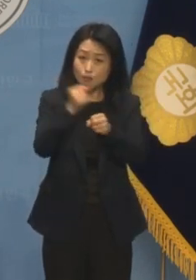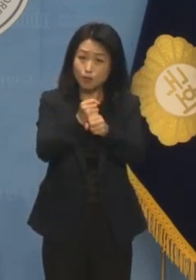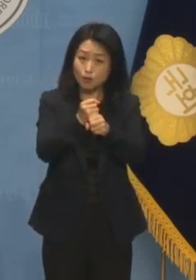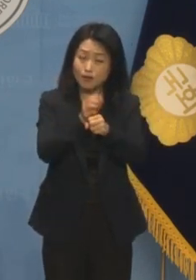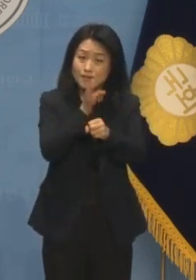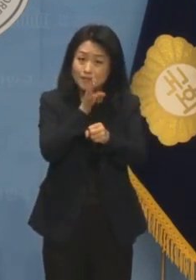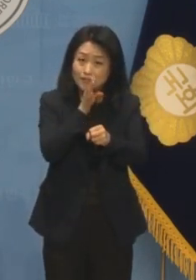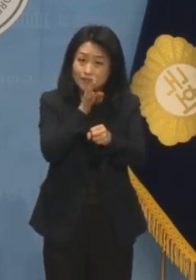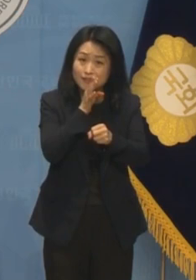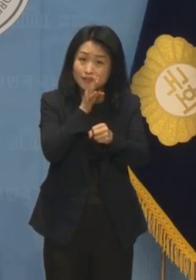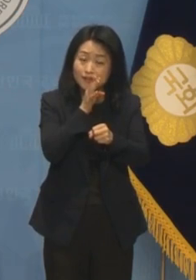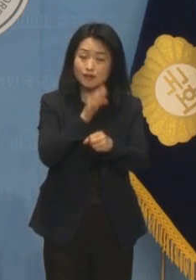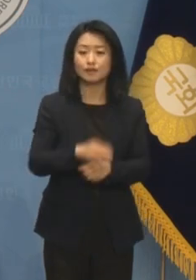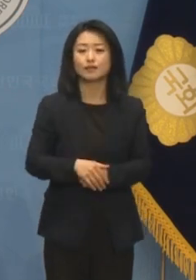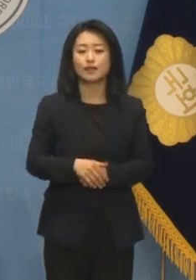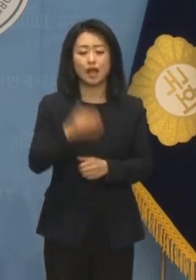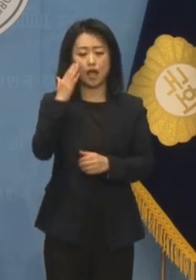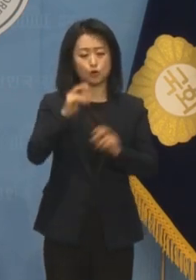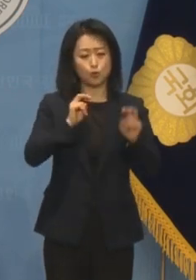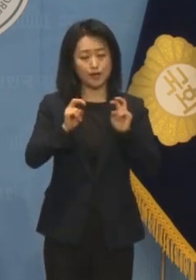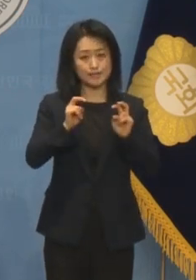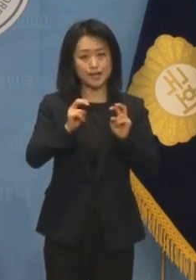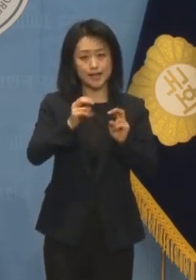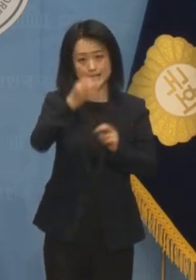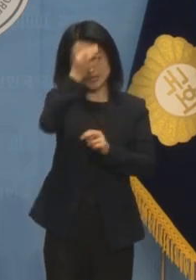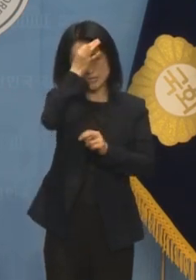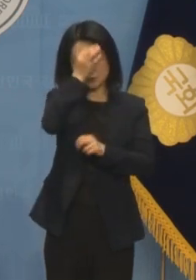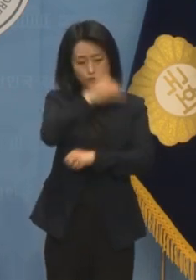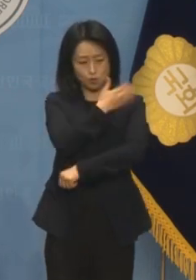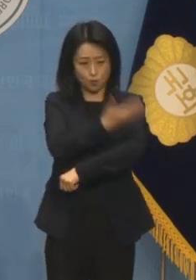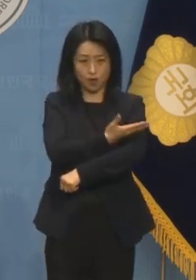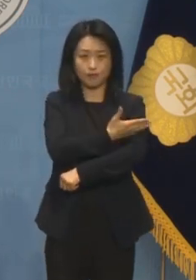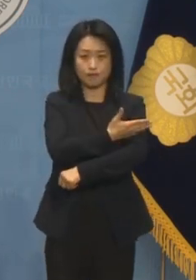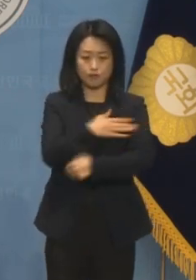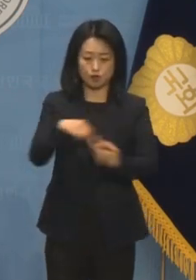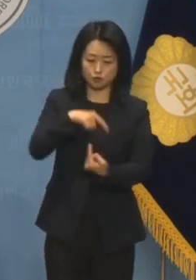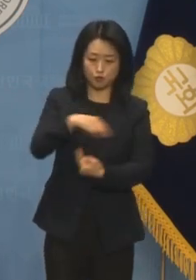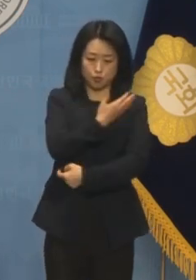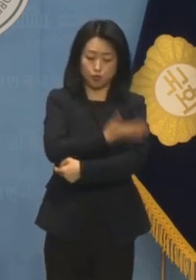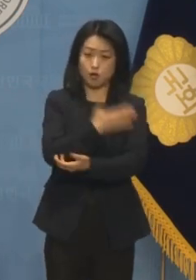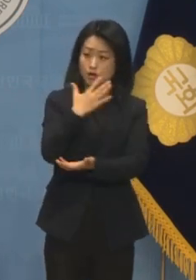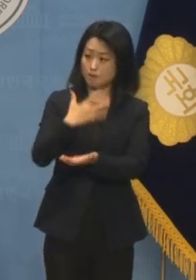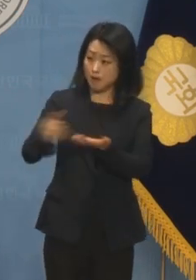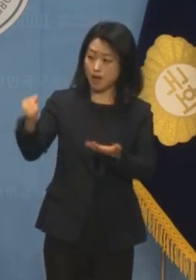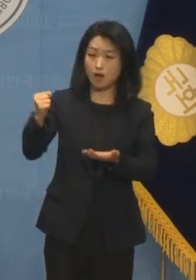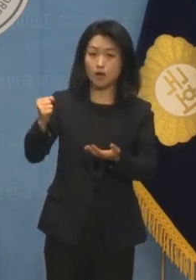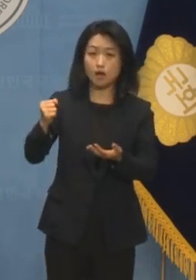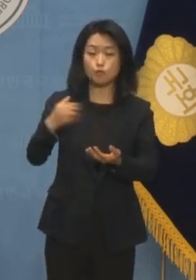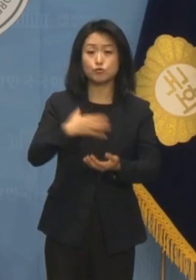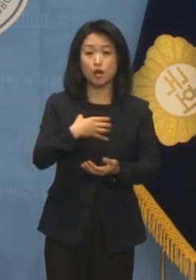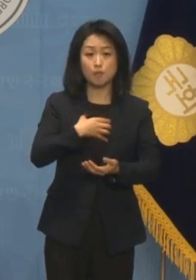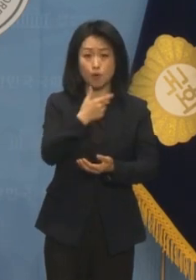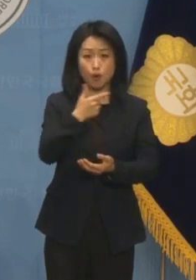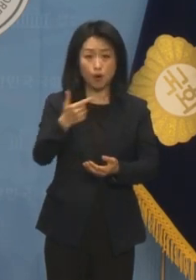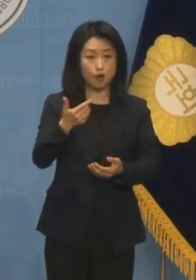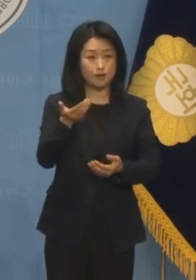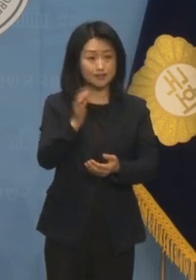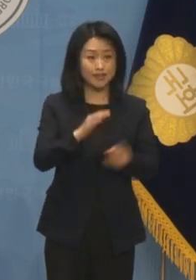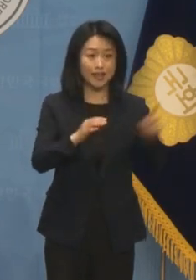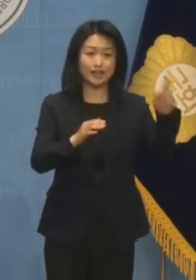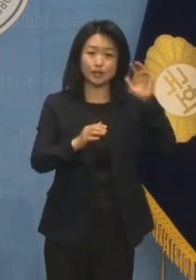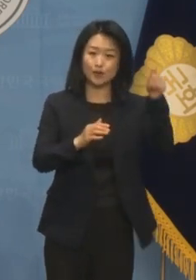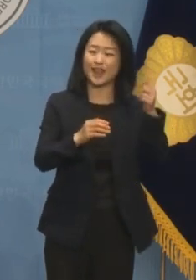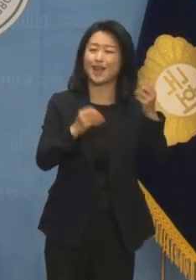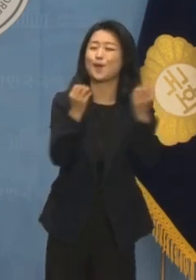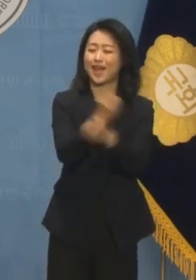우리 기업의 경영권과 기술력을 일본에 빼앗길 상황에 오해라며 대한민국의 대통령이